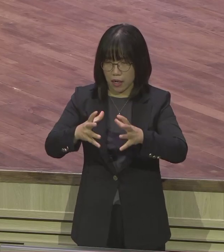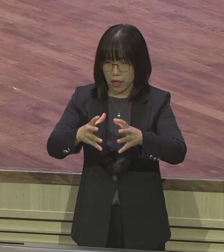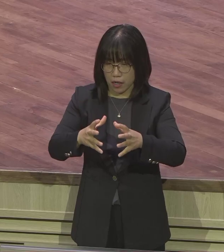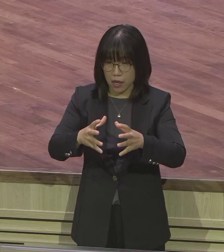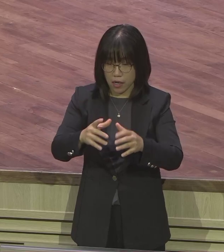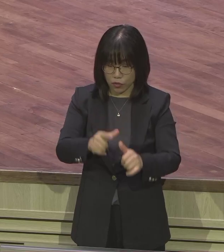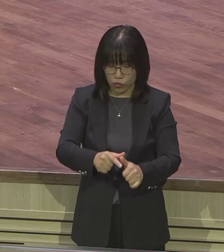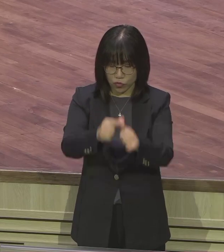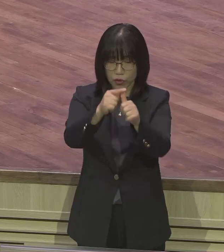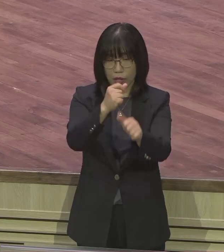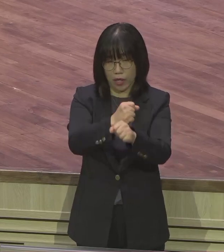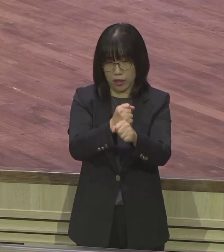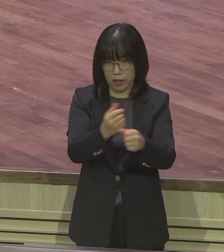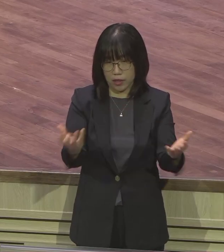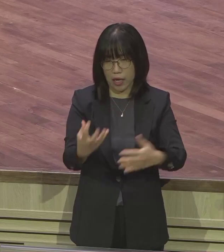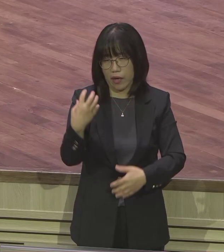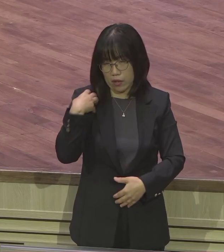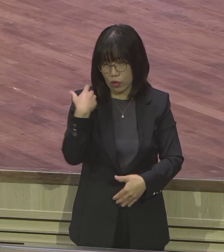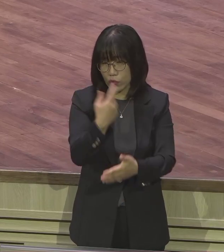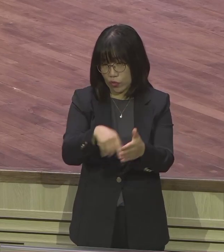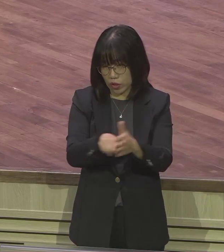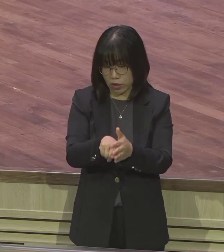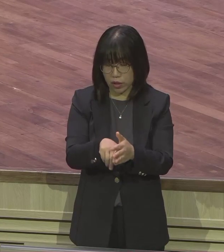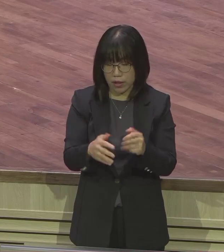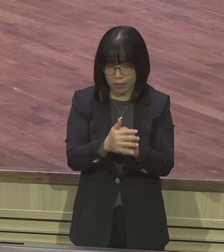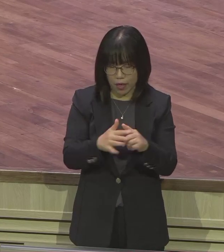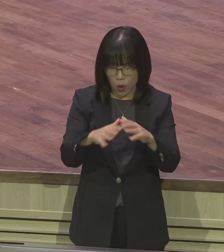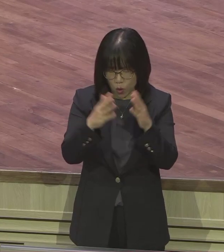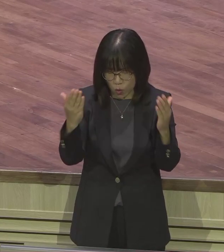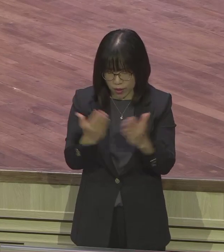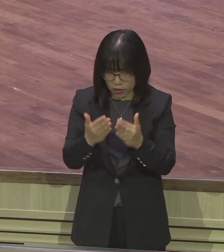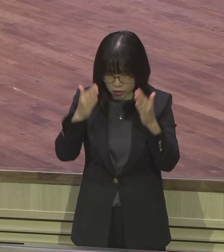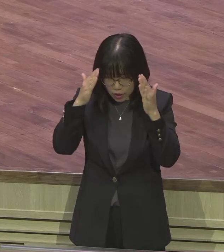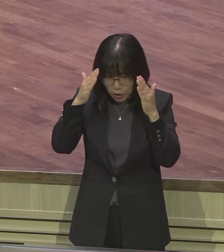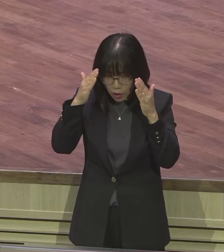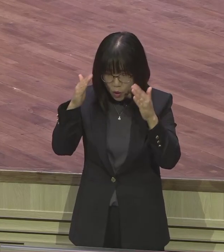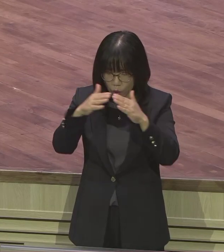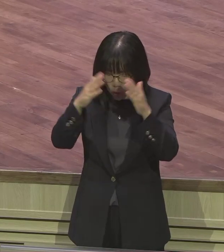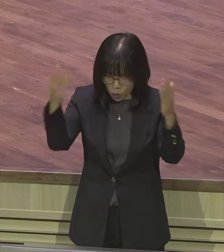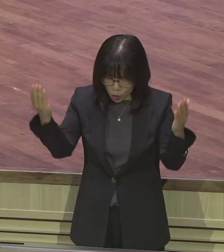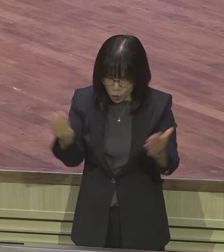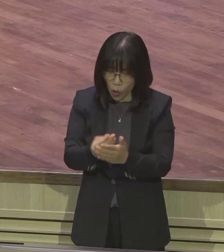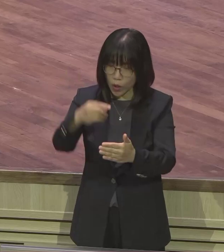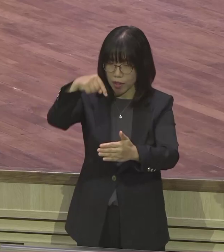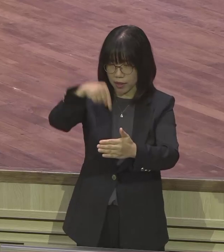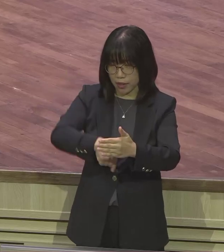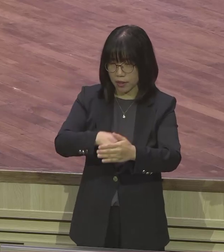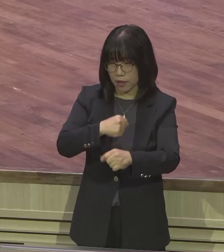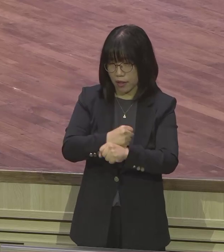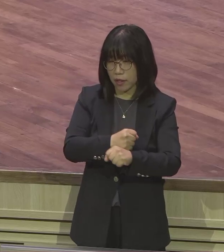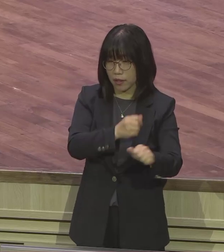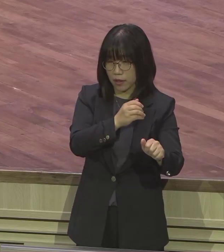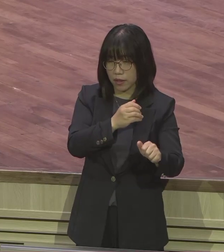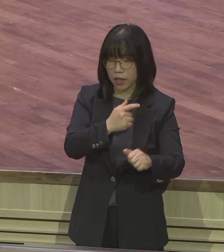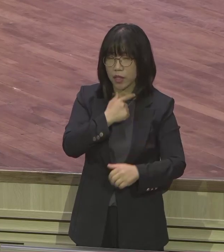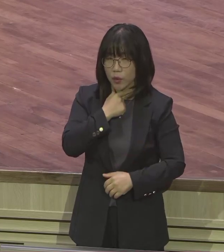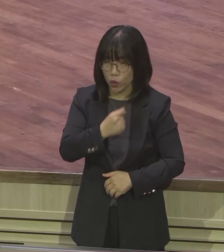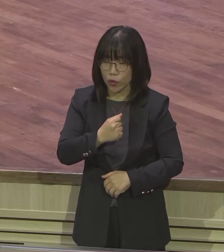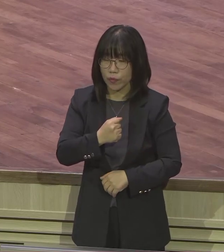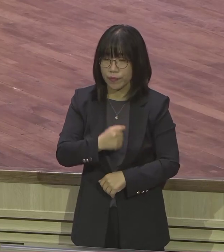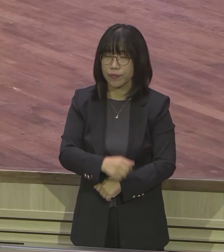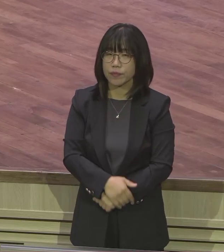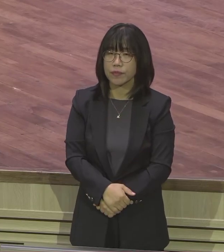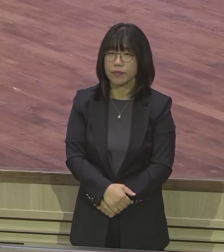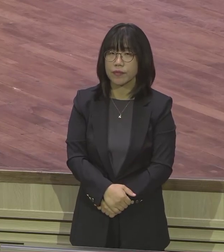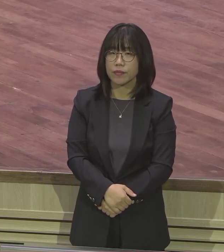말고 정말로 올인하는 이 교회가 되게 하여 주옵소서. 나도 내 인생, 내 한 번밖에 없는 인생